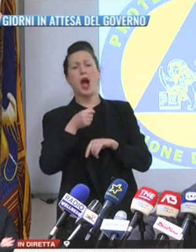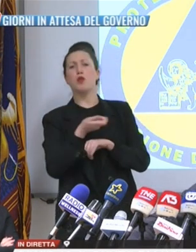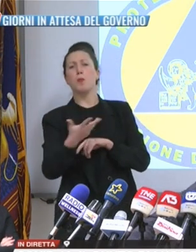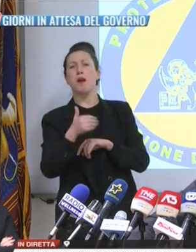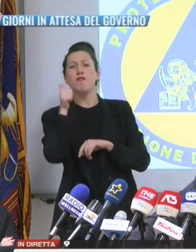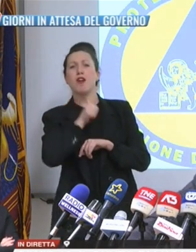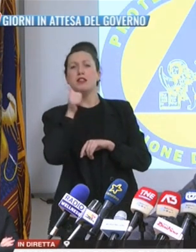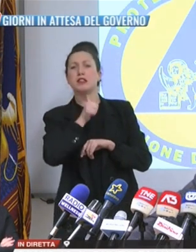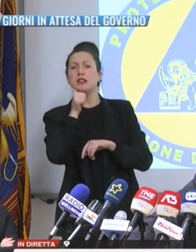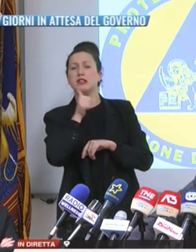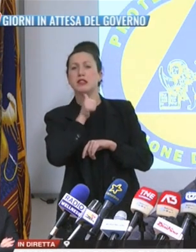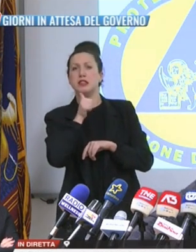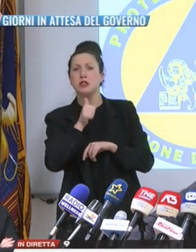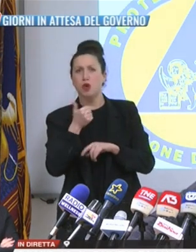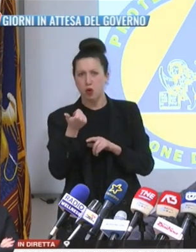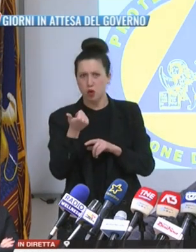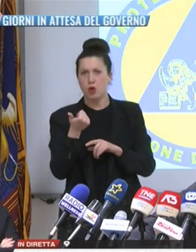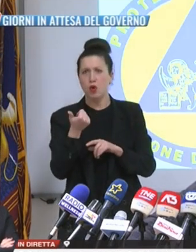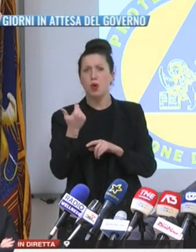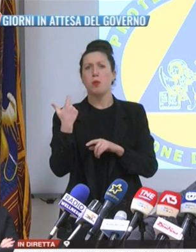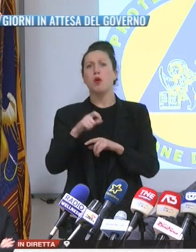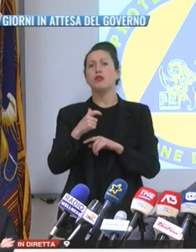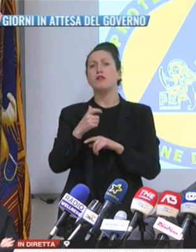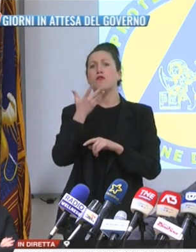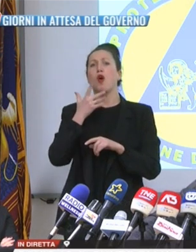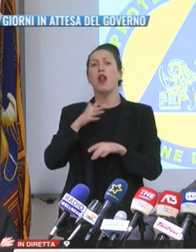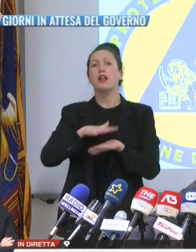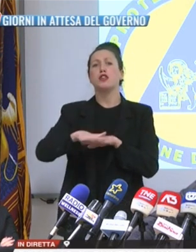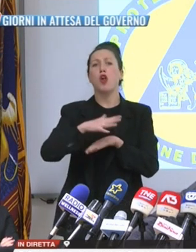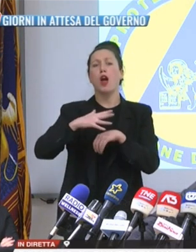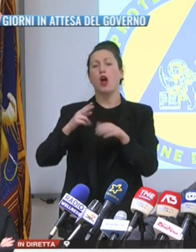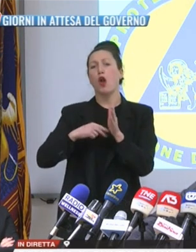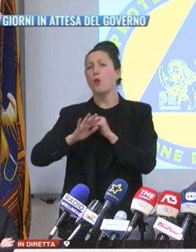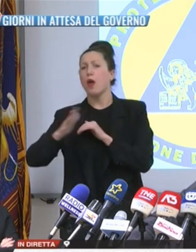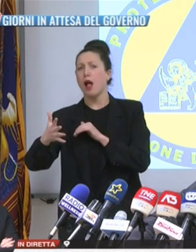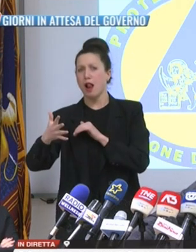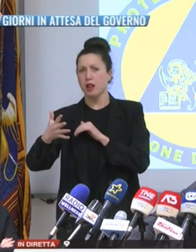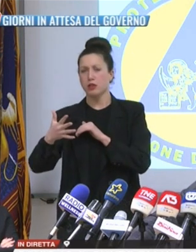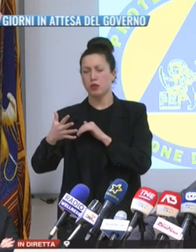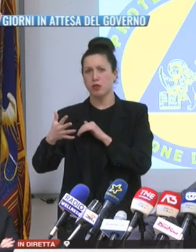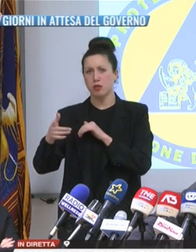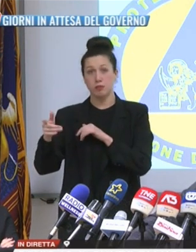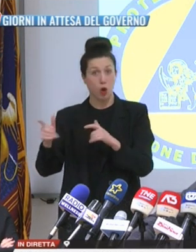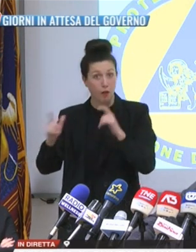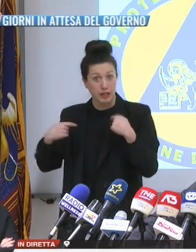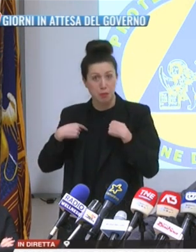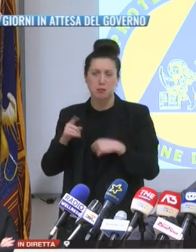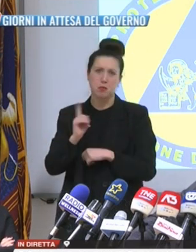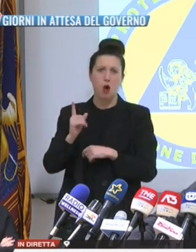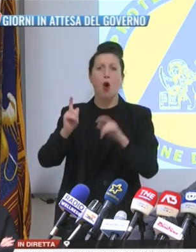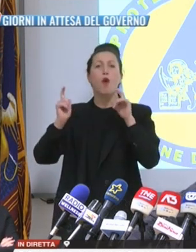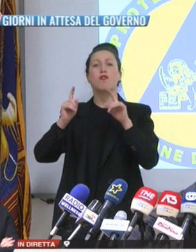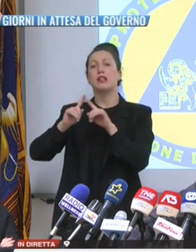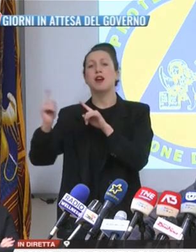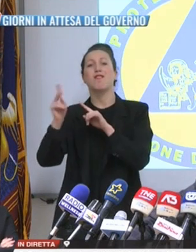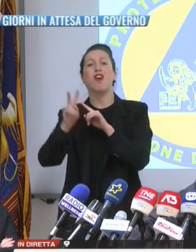quindi di conseguenza il numero taroccato? Guardate che non hanno offeso me, hanno offeso i veneti, hanno offeso i nostri dirigenti,